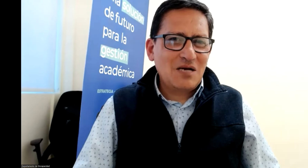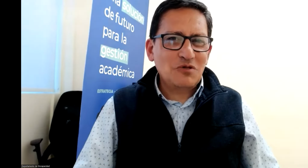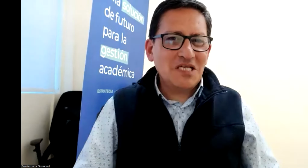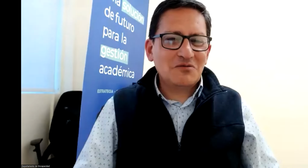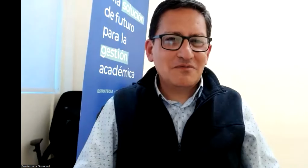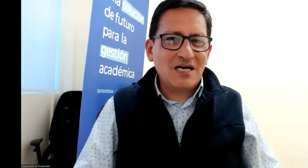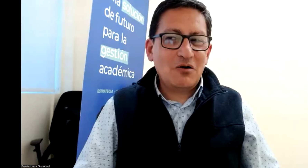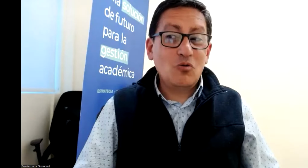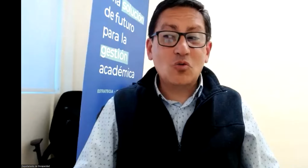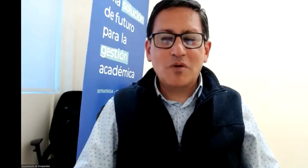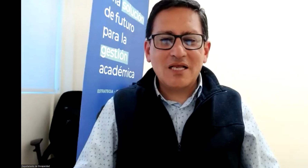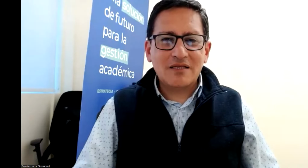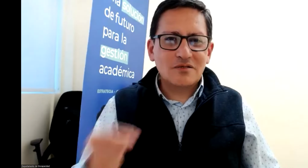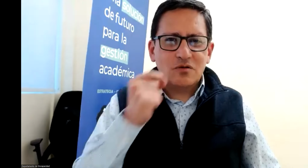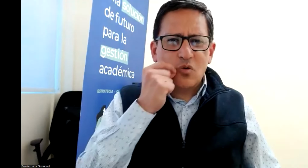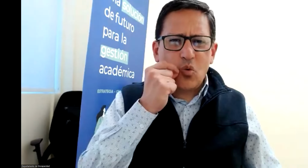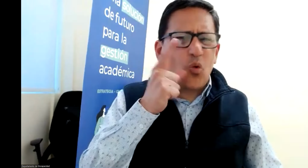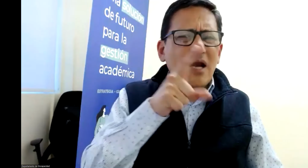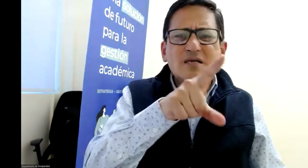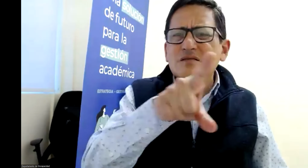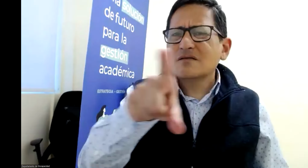apuntando a un grupo más grande cierto cuáles